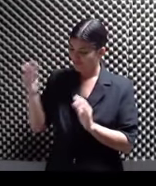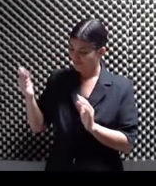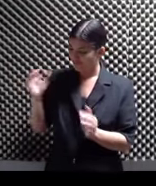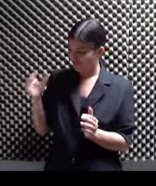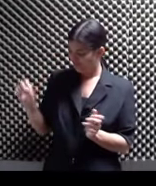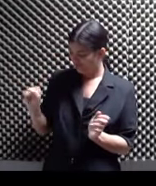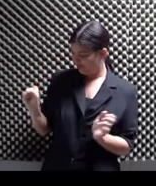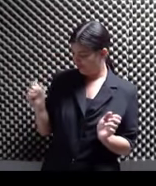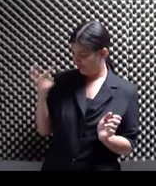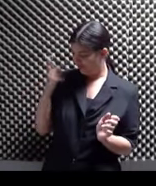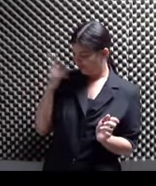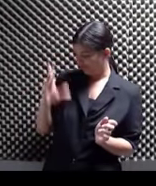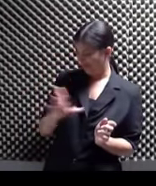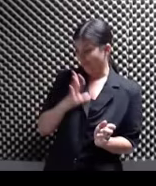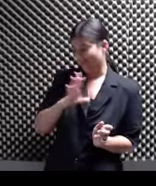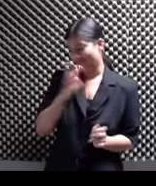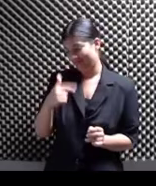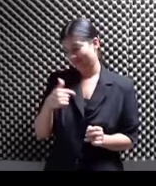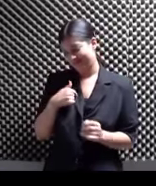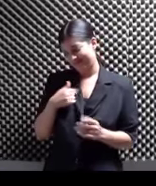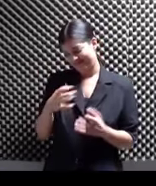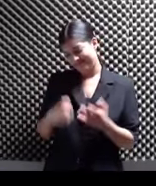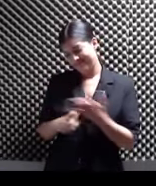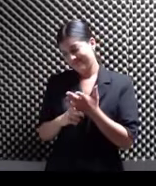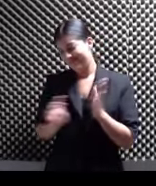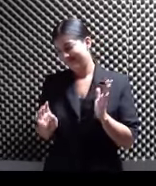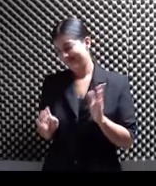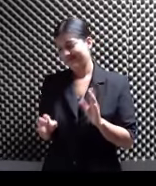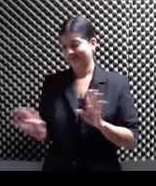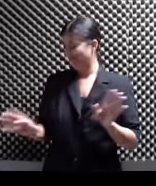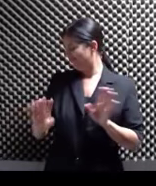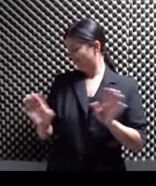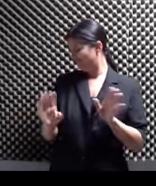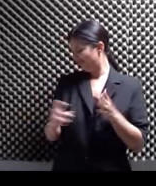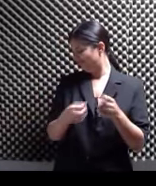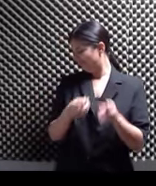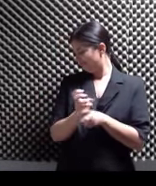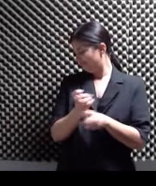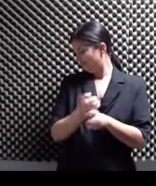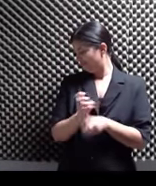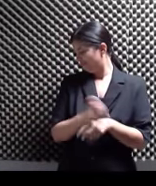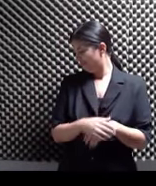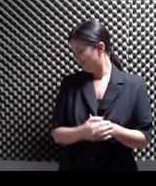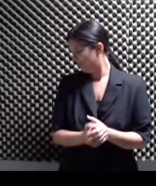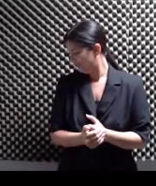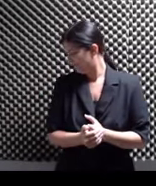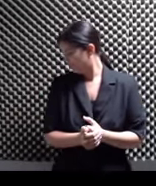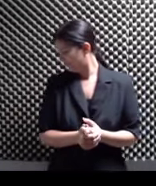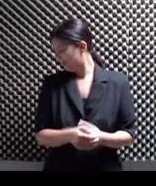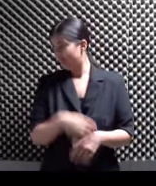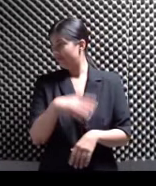tablilla y luce muy, muy elegante. Yo le tiraría un ticket. No, nada, nada, gufiando.